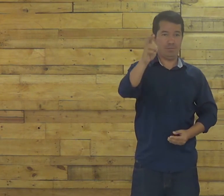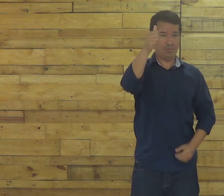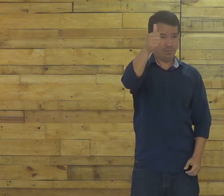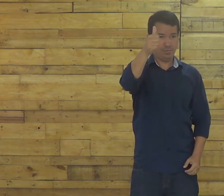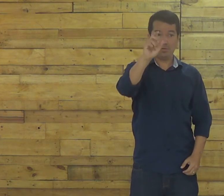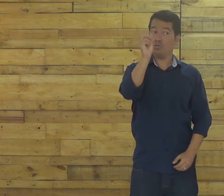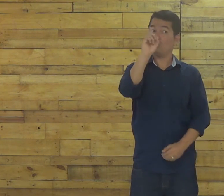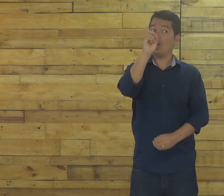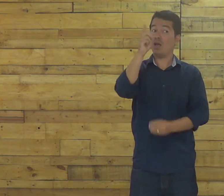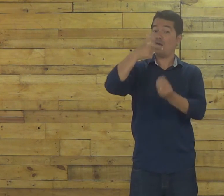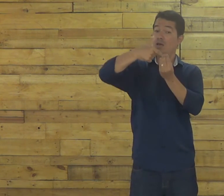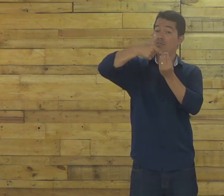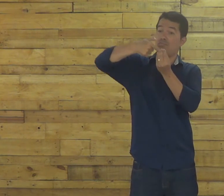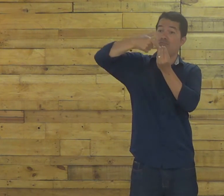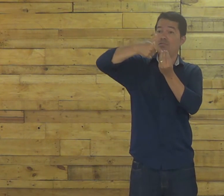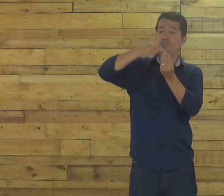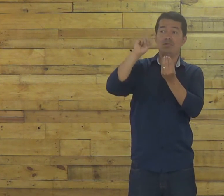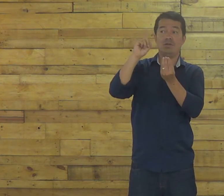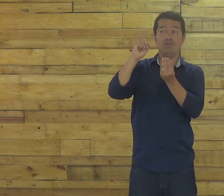Tá?